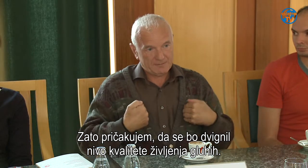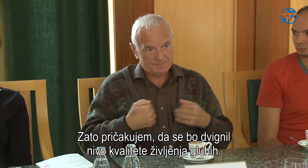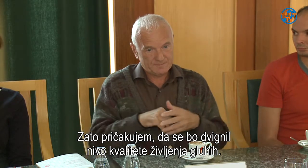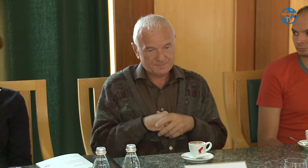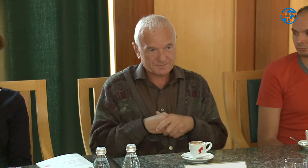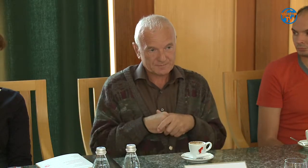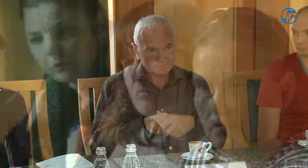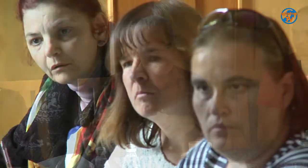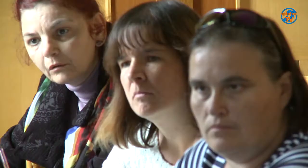življenja gluhih.